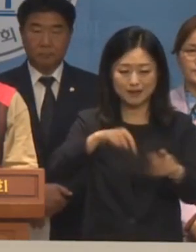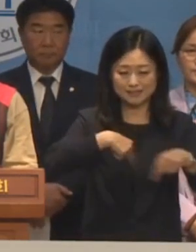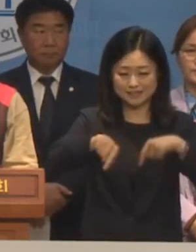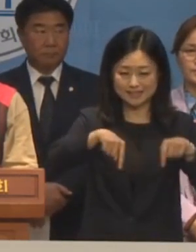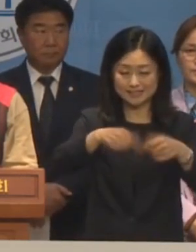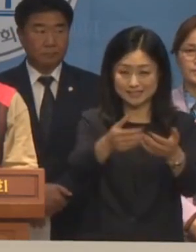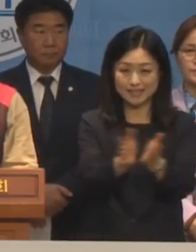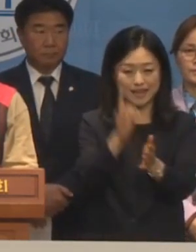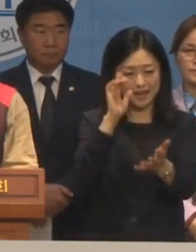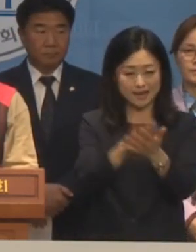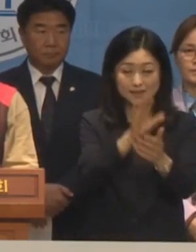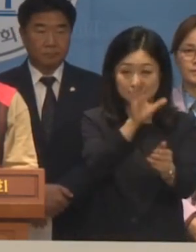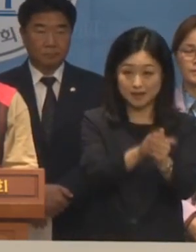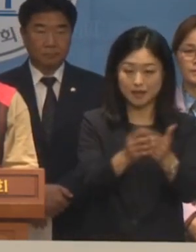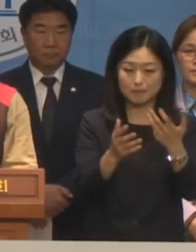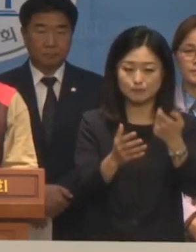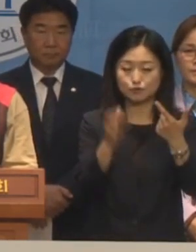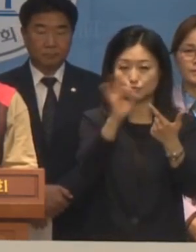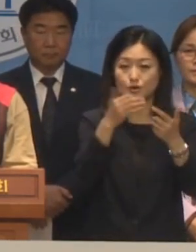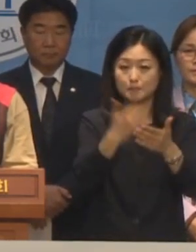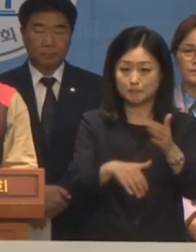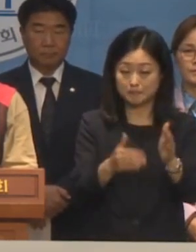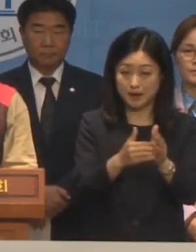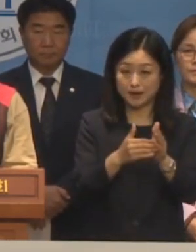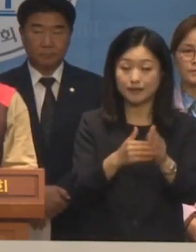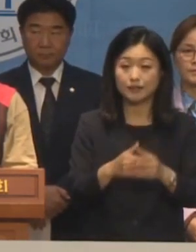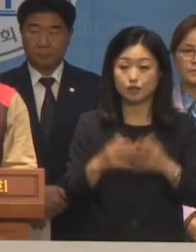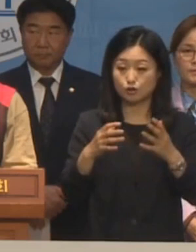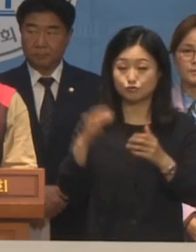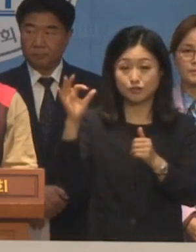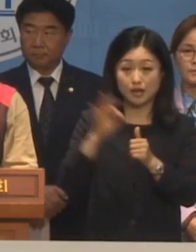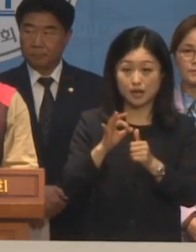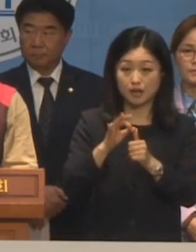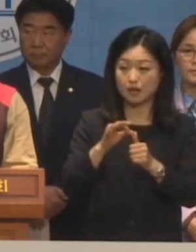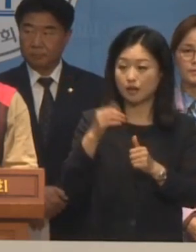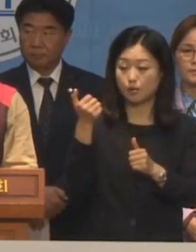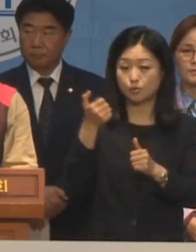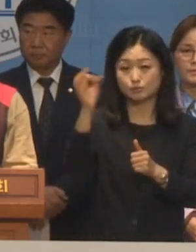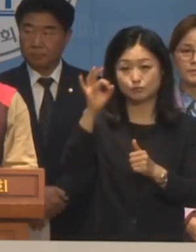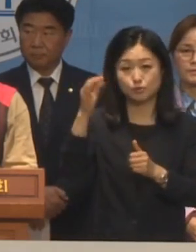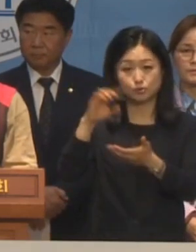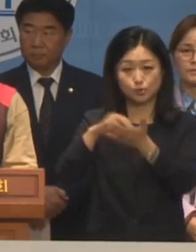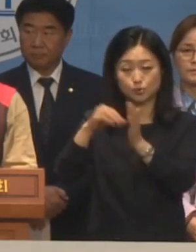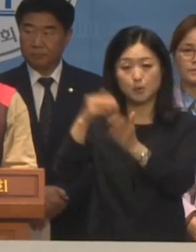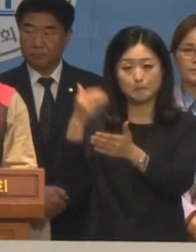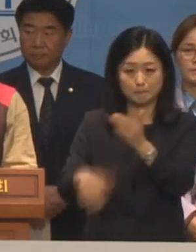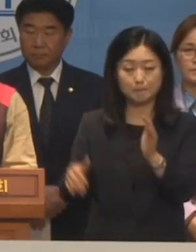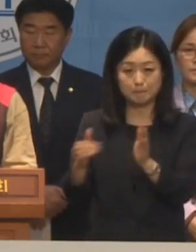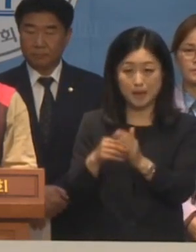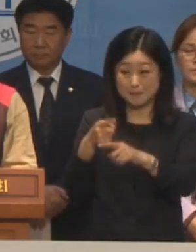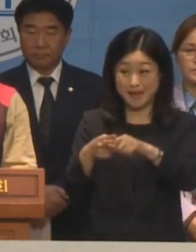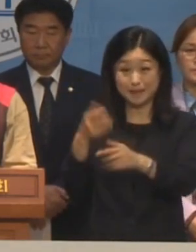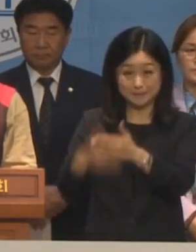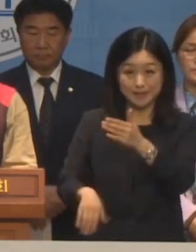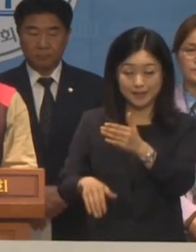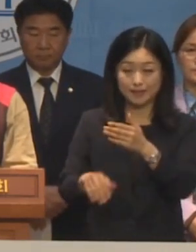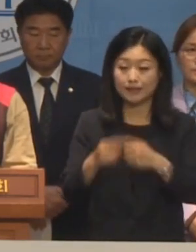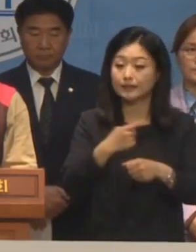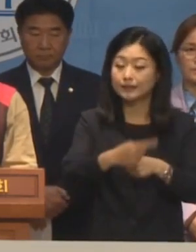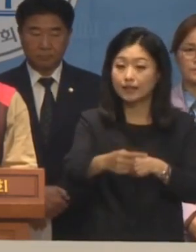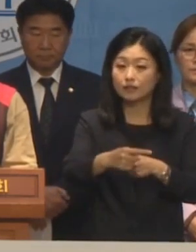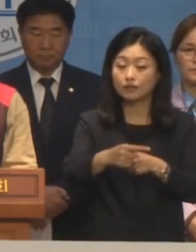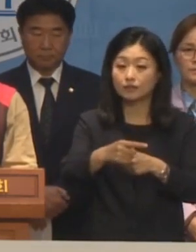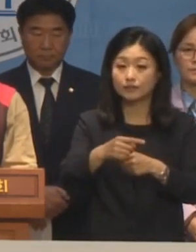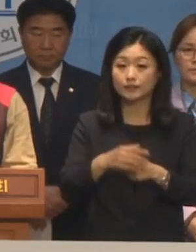86% 삭감하였습니다. 2024년 국고 53% 삭감은 국회에서도 막지 못했습니다. 내년 25년